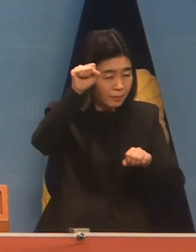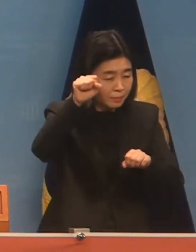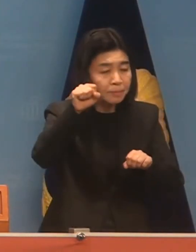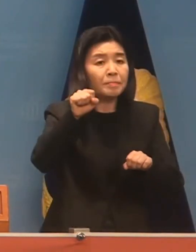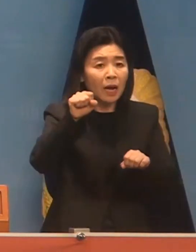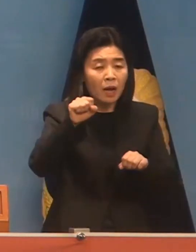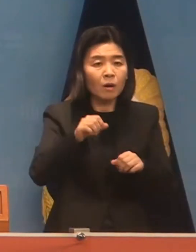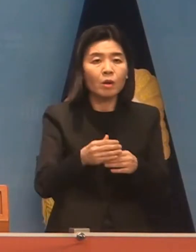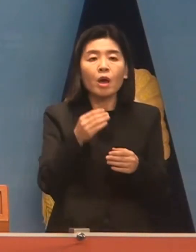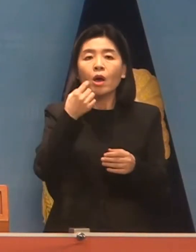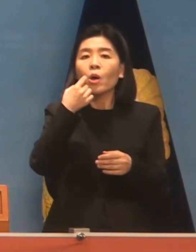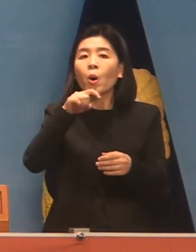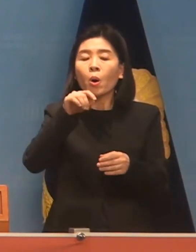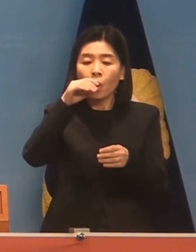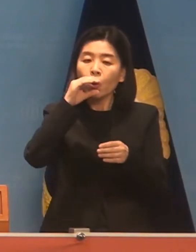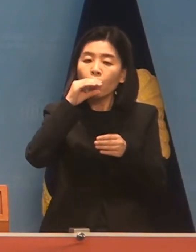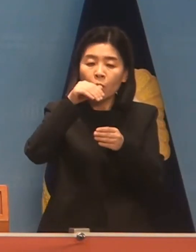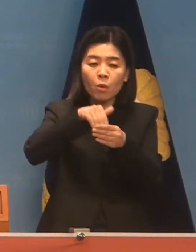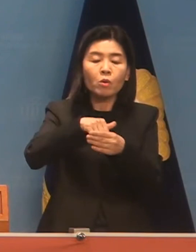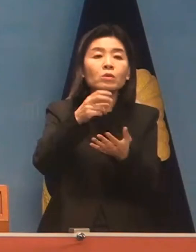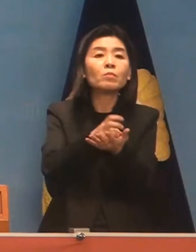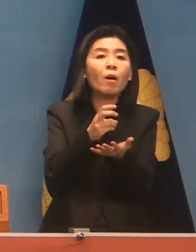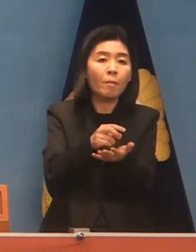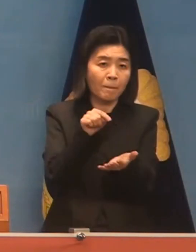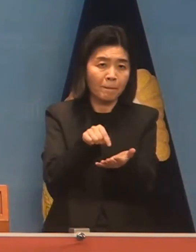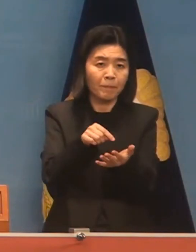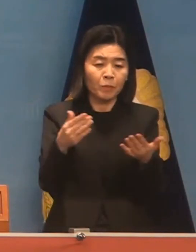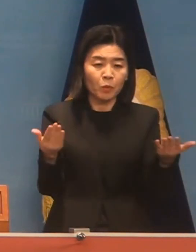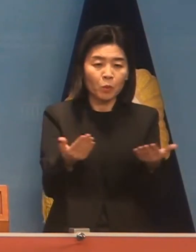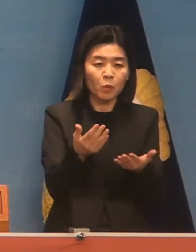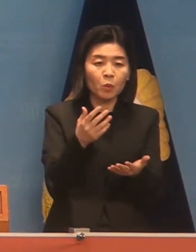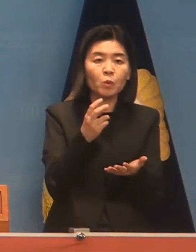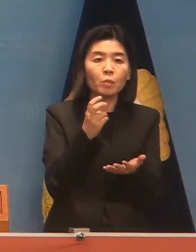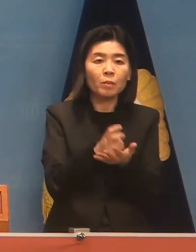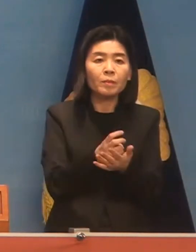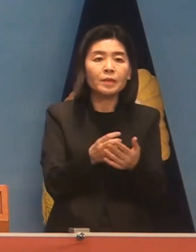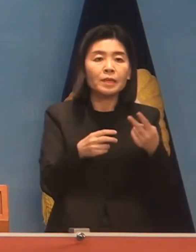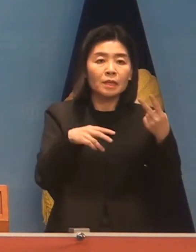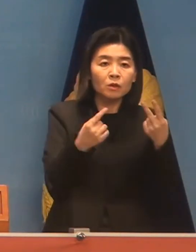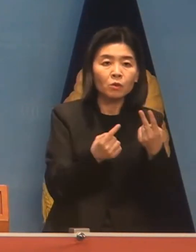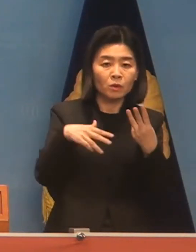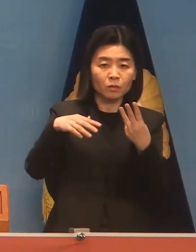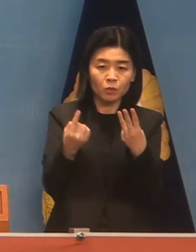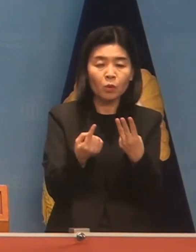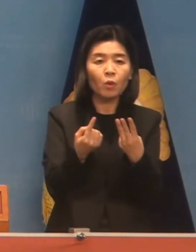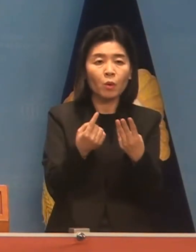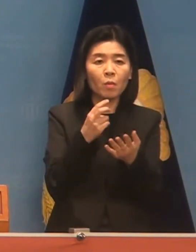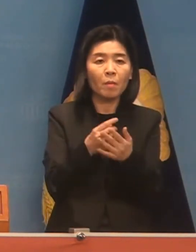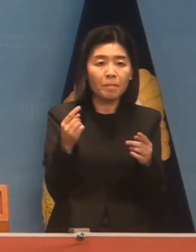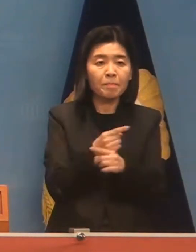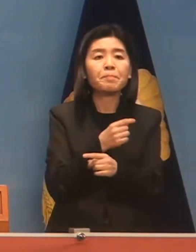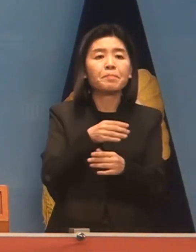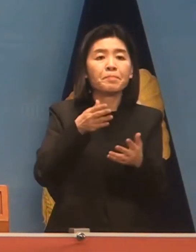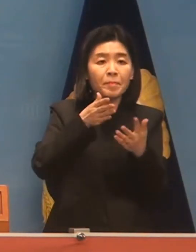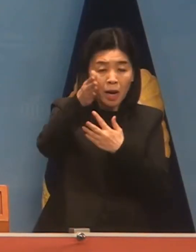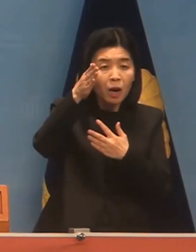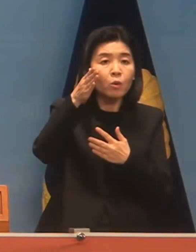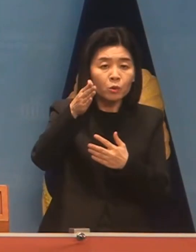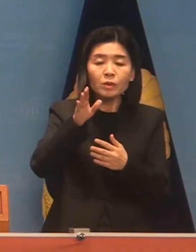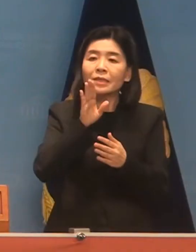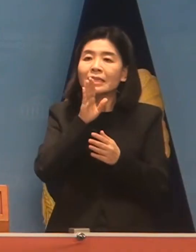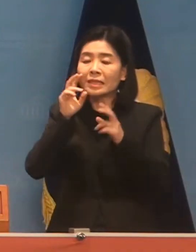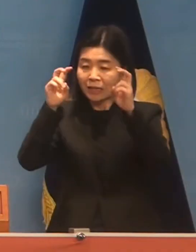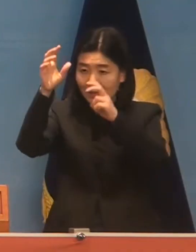떠오른 노란봉투법, 노조법 2, 3조 개정안을 통과시키고 진짜 사장과 교섭하는 법을 만들기